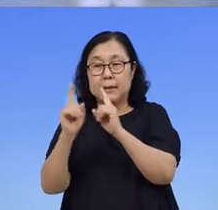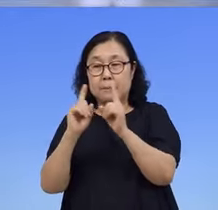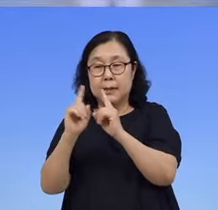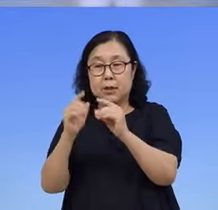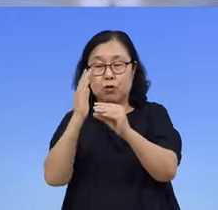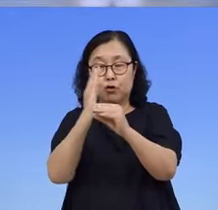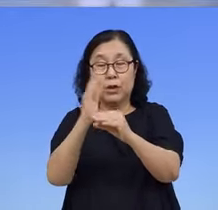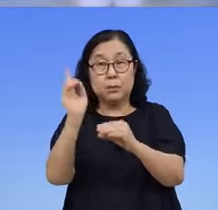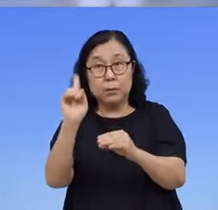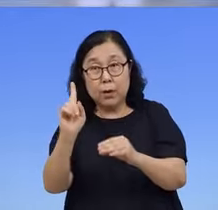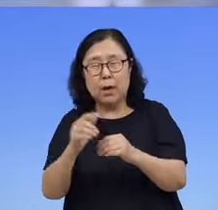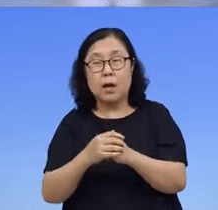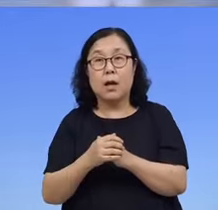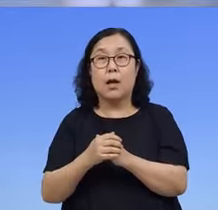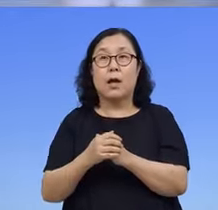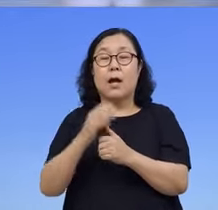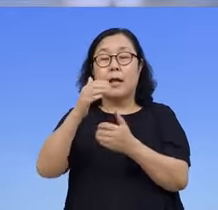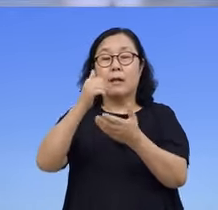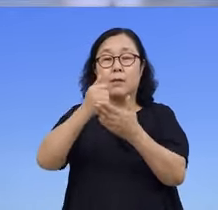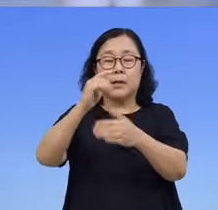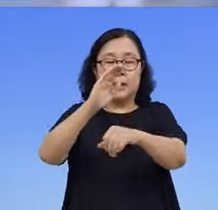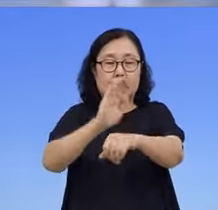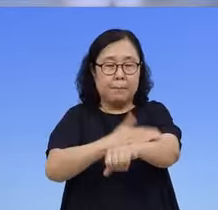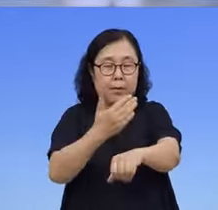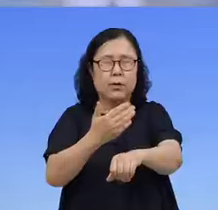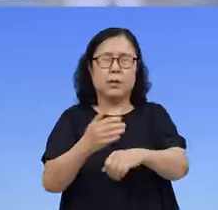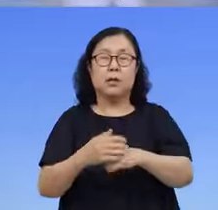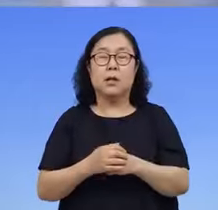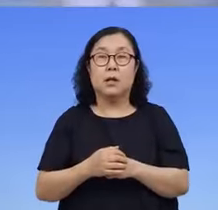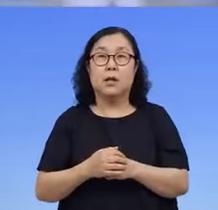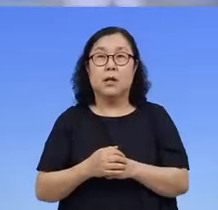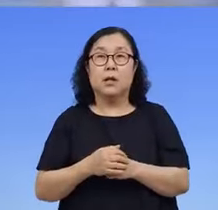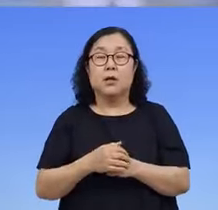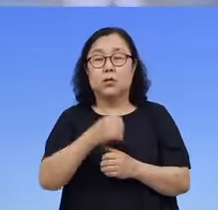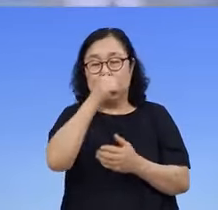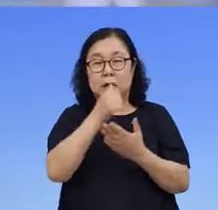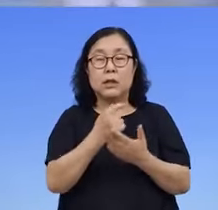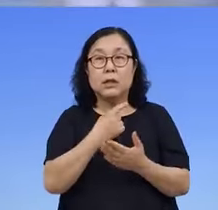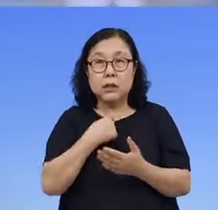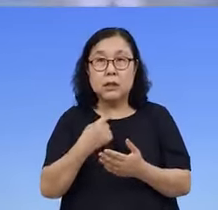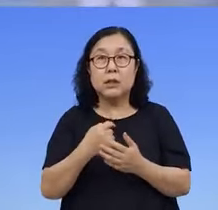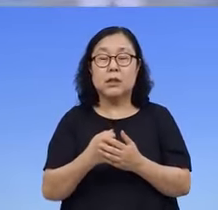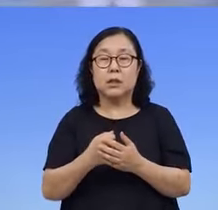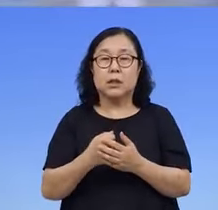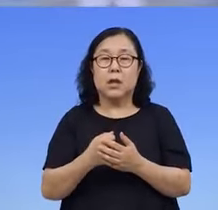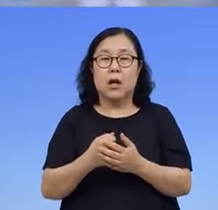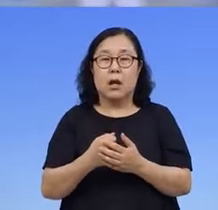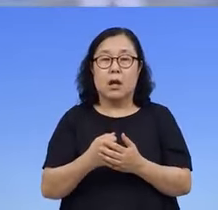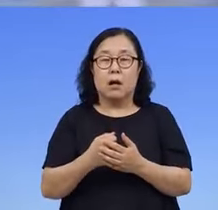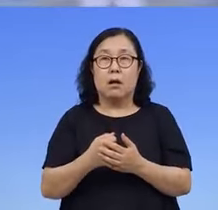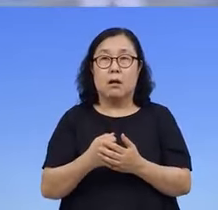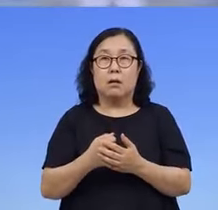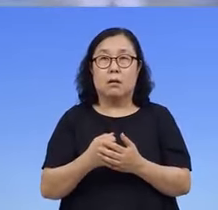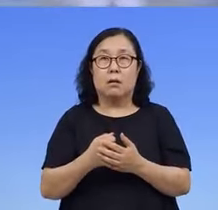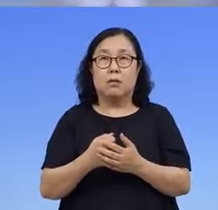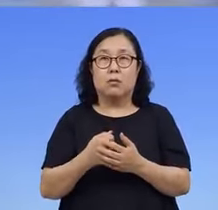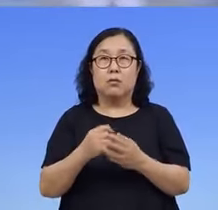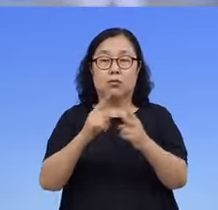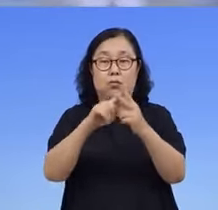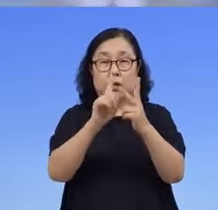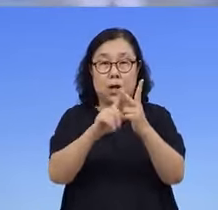포인트가 뭡니까? 그런데 하나님이 이런 그 잘못을 범한 아비아달과 다윗에 대하여 하나님께서 징계를